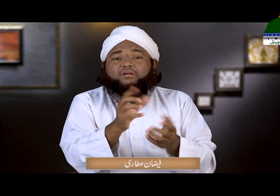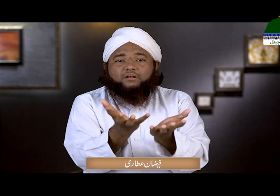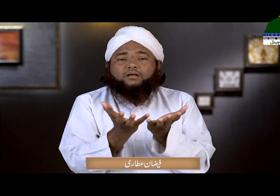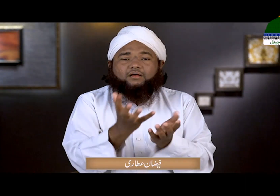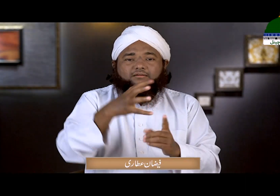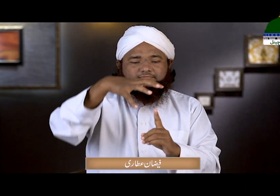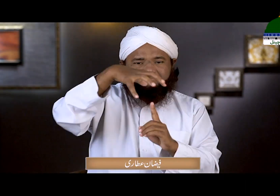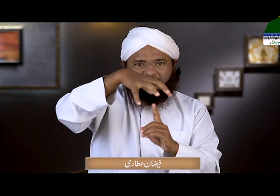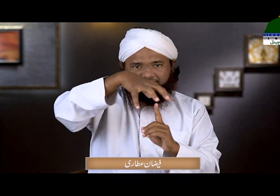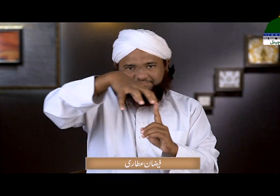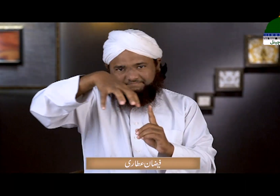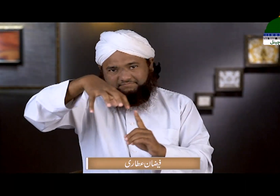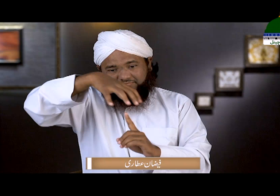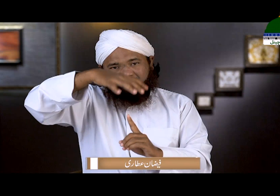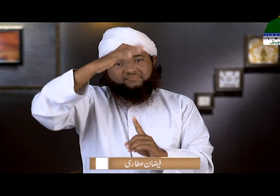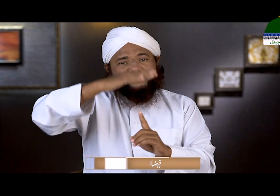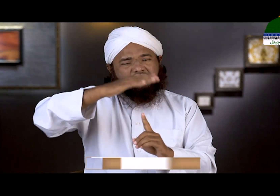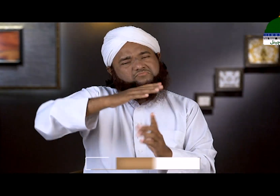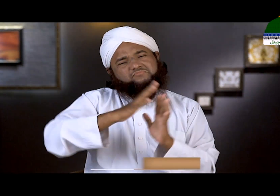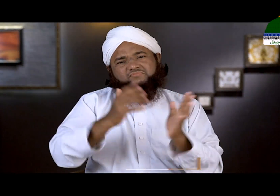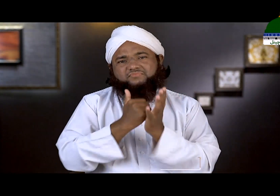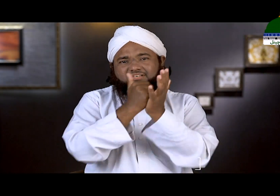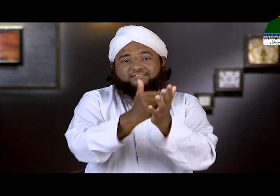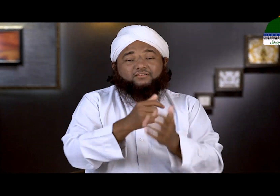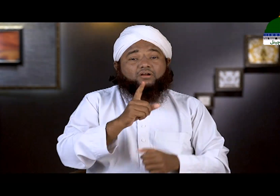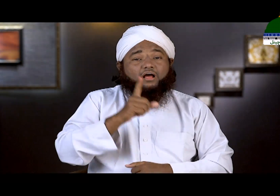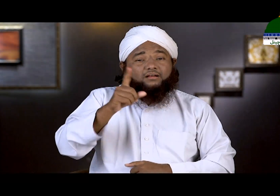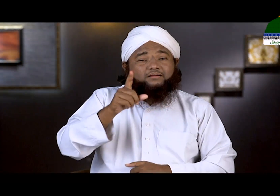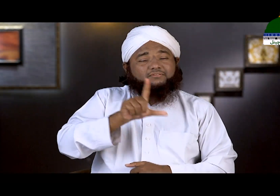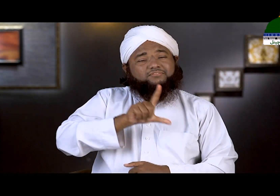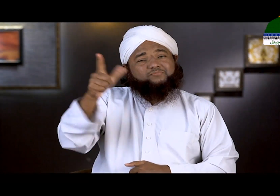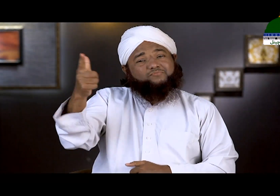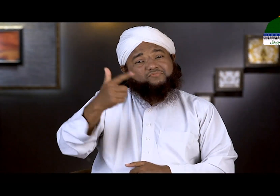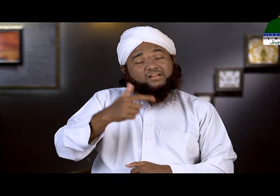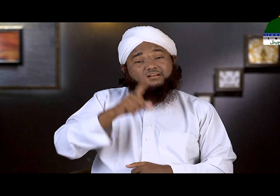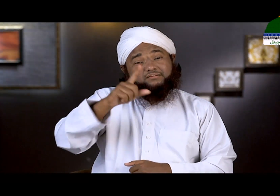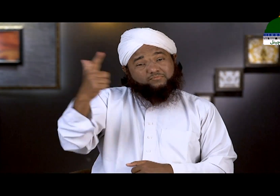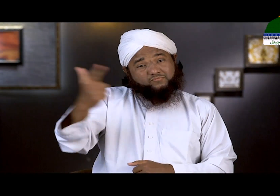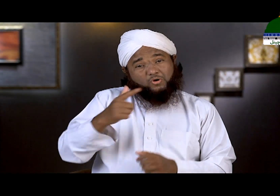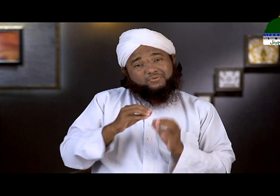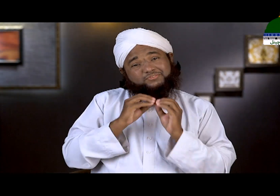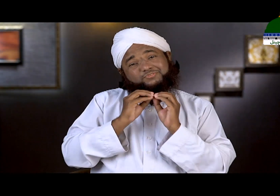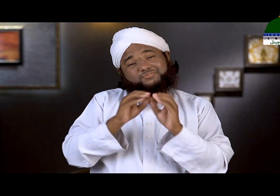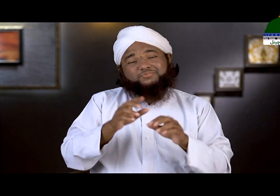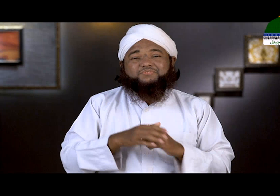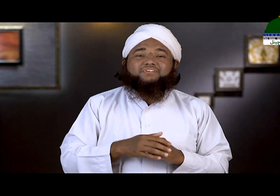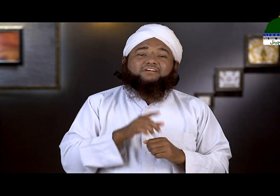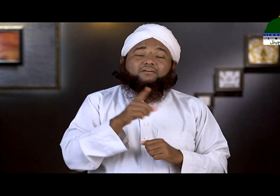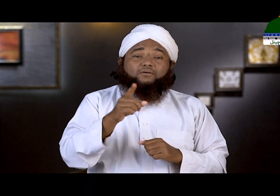گرمی میں سایہ عرش نصیب ہوگا۔ کثرت درود کی برکت سے اللہ پاک کا قرب نصیب ہوتا ہے۔ حضرت عبداللہ بن عباس رضی